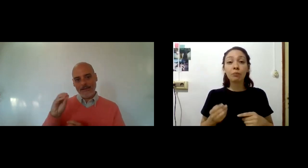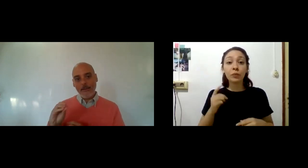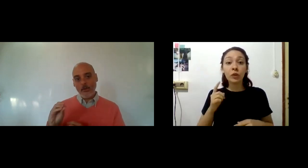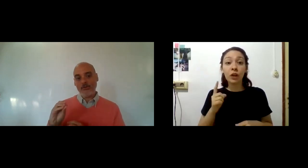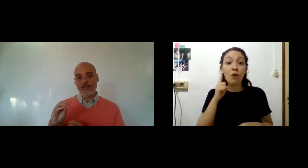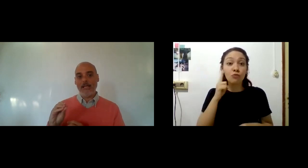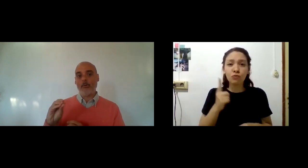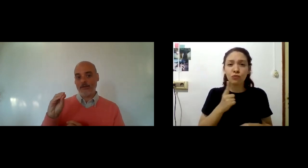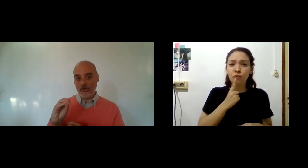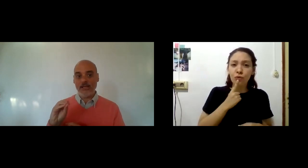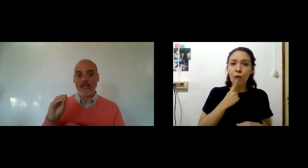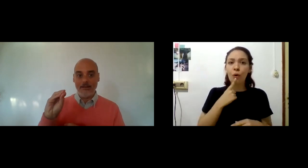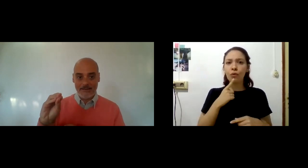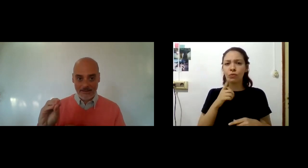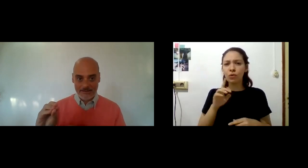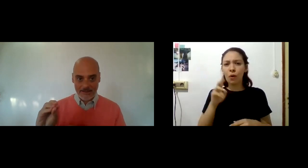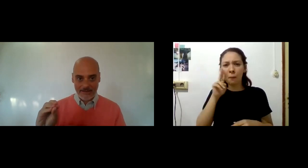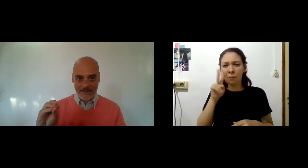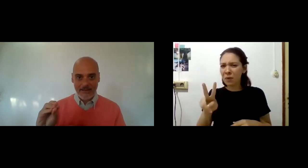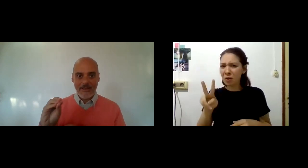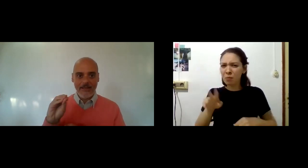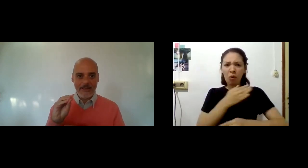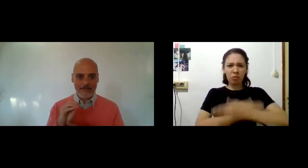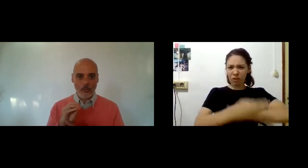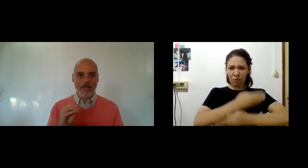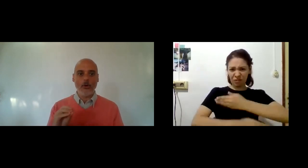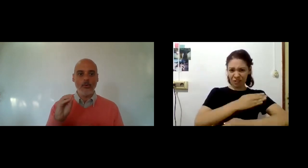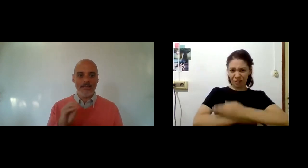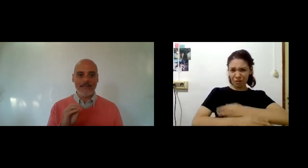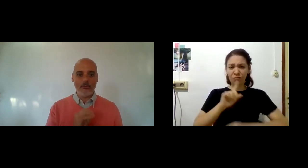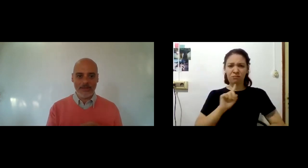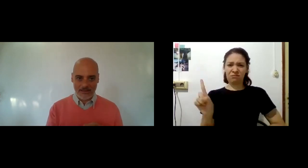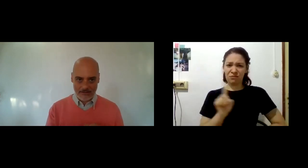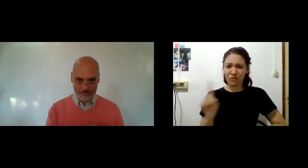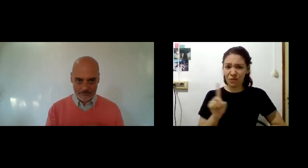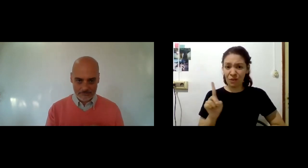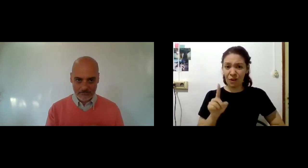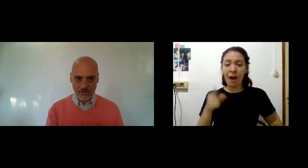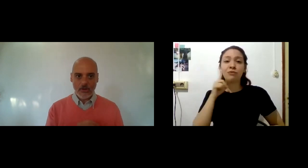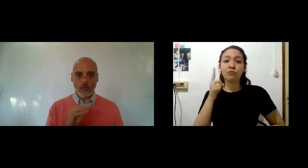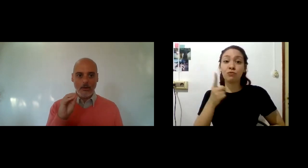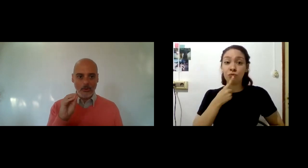que entendemos que la población a la que va destinada esta carrera es una comunidad lingüística